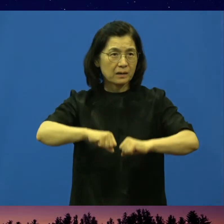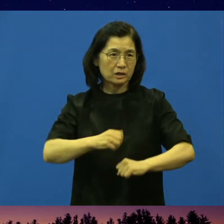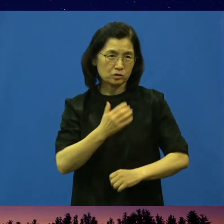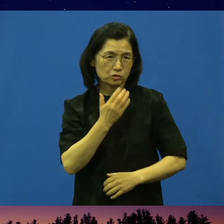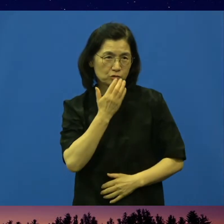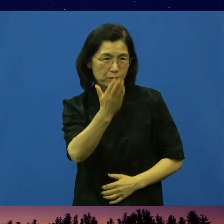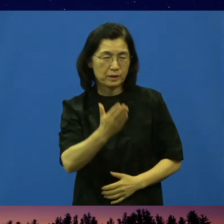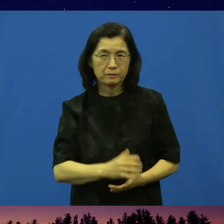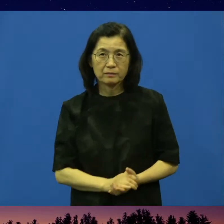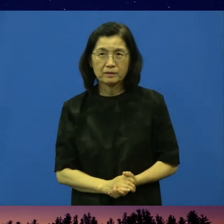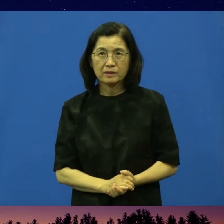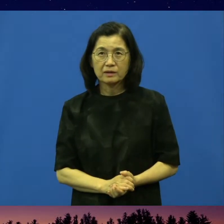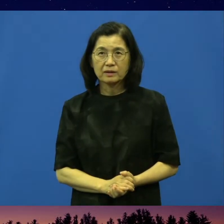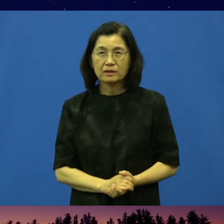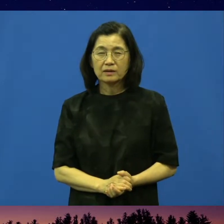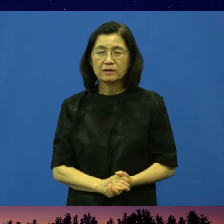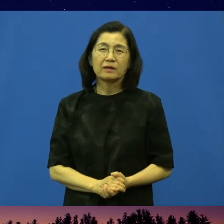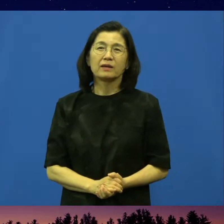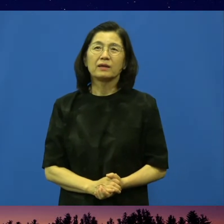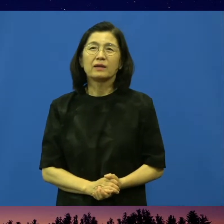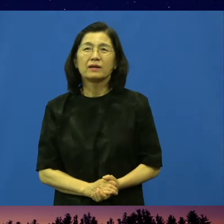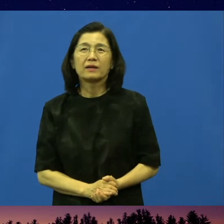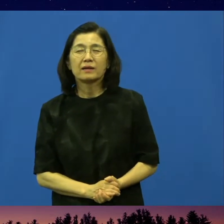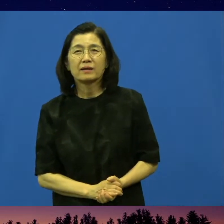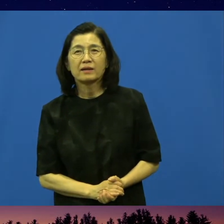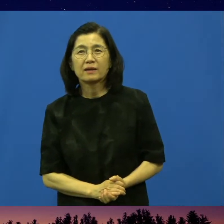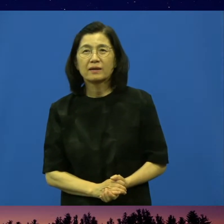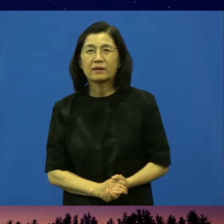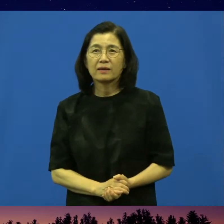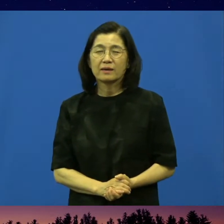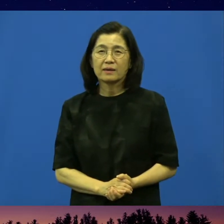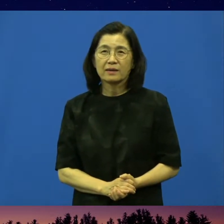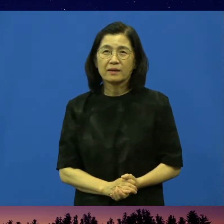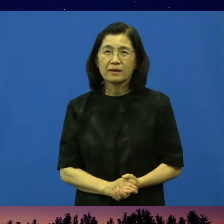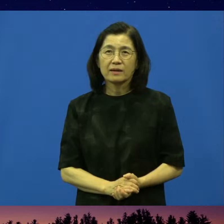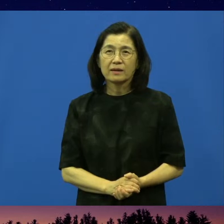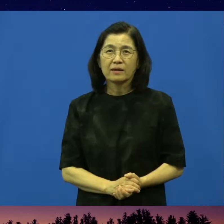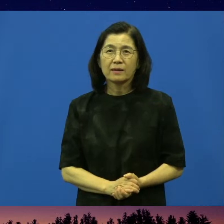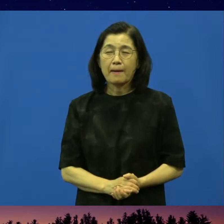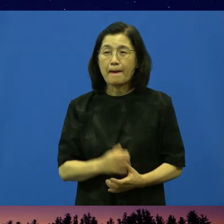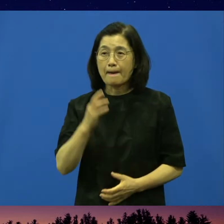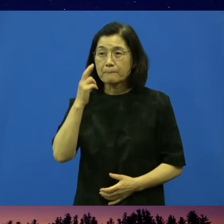일론 머스크도 뭐 내보니까 왔다 갔다 하대요, 보니까. 뭐,